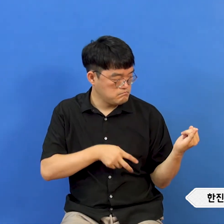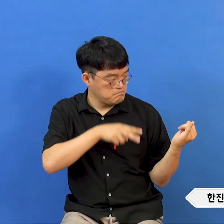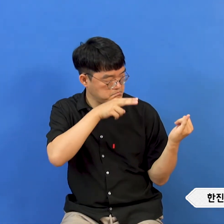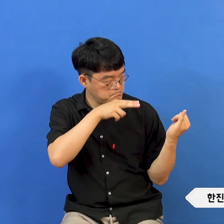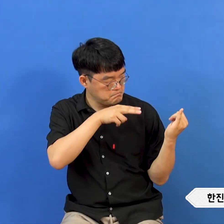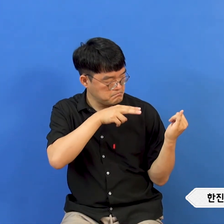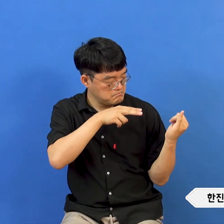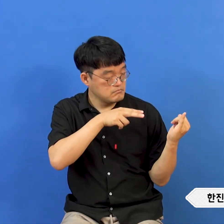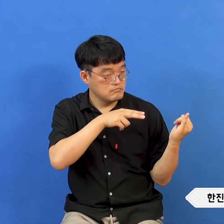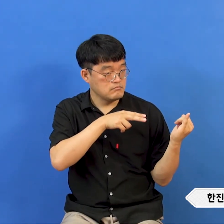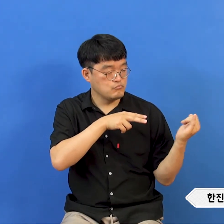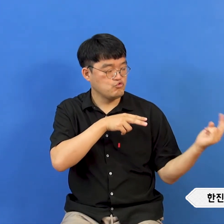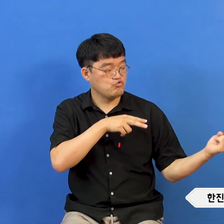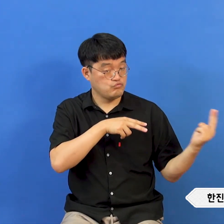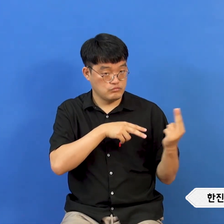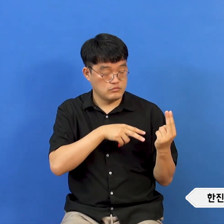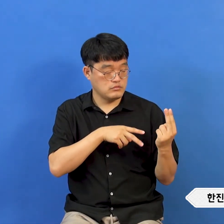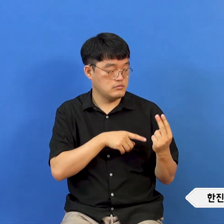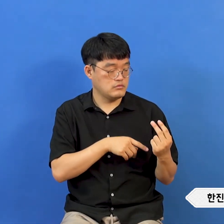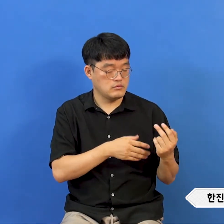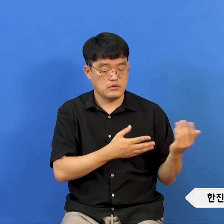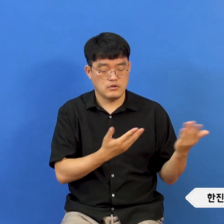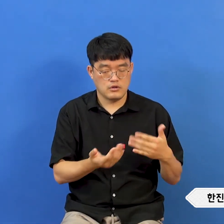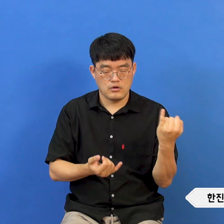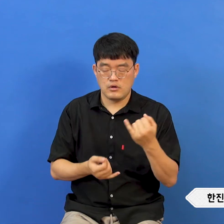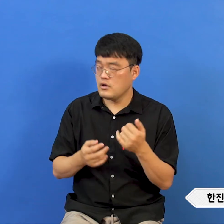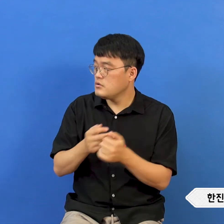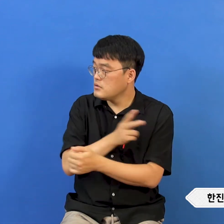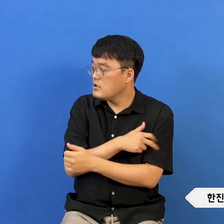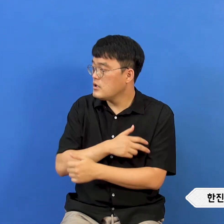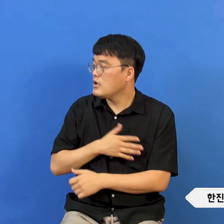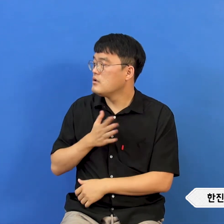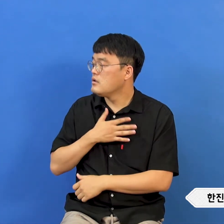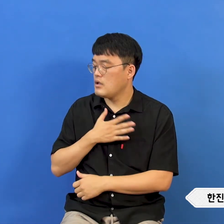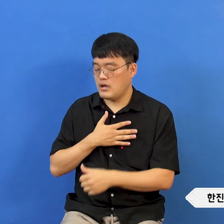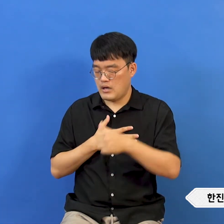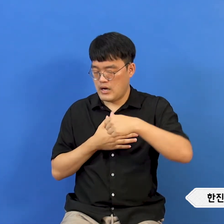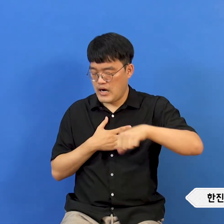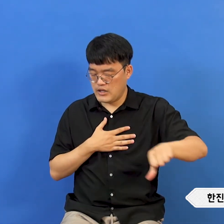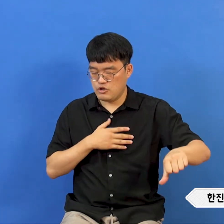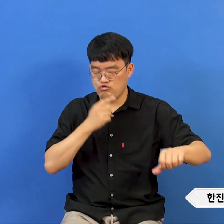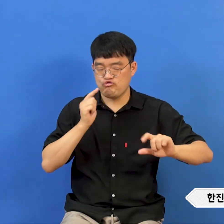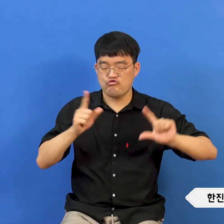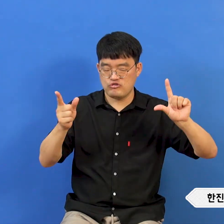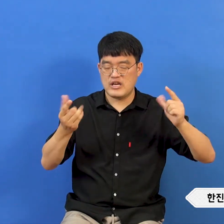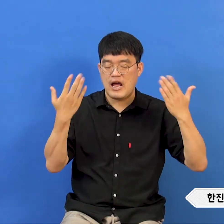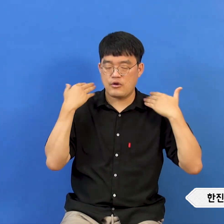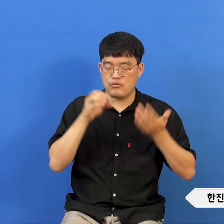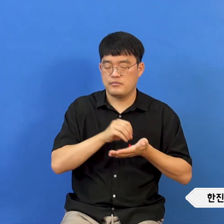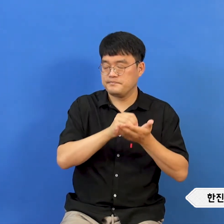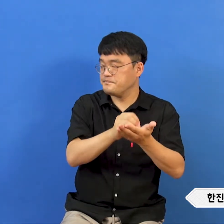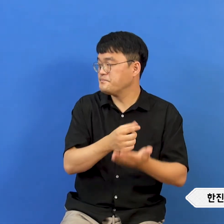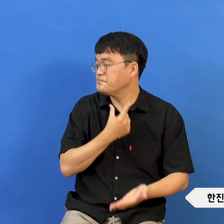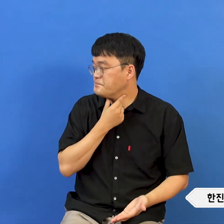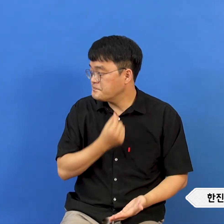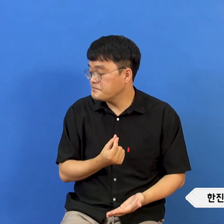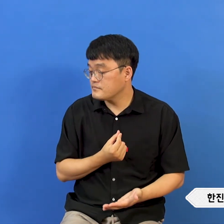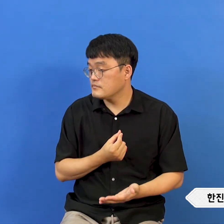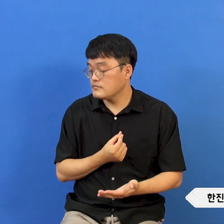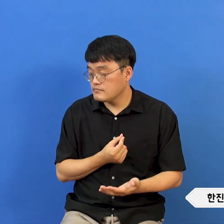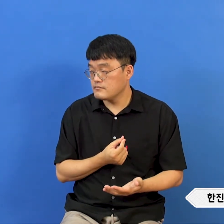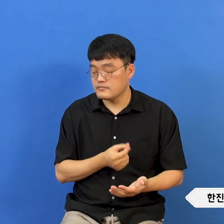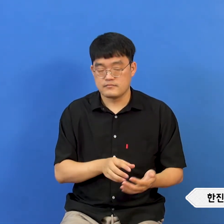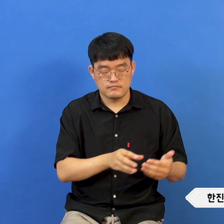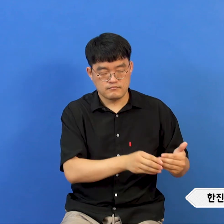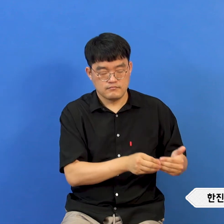그러면서 안내하는 여집사님에게 이 내 아들을 주일학교에 등록을 시키고 싶다고 합니다. 그래서 이렇게